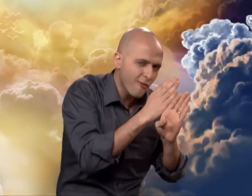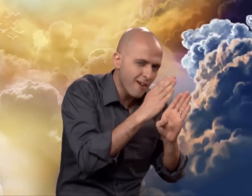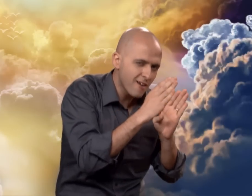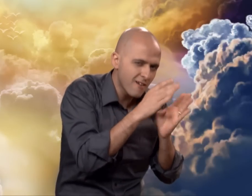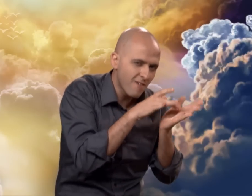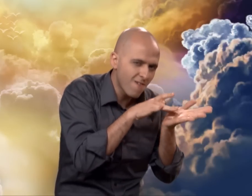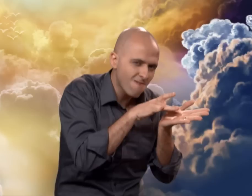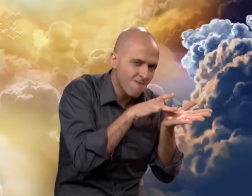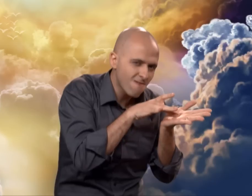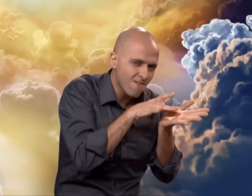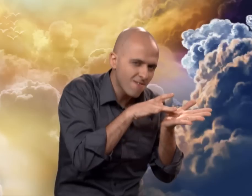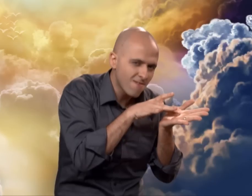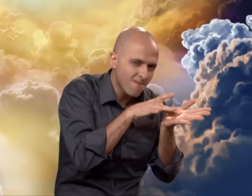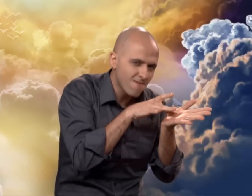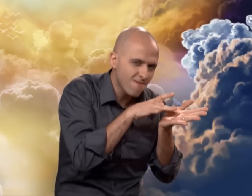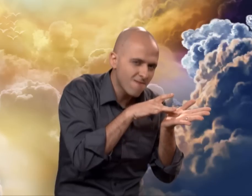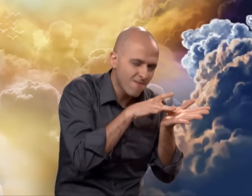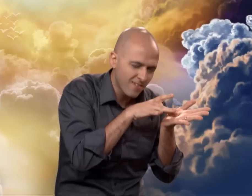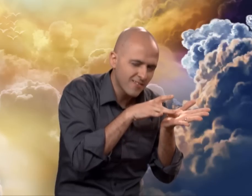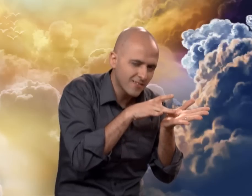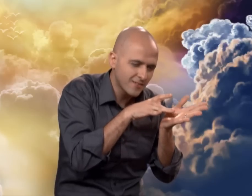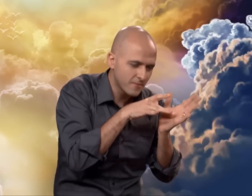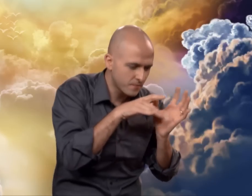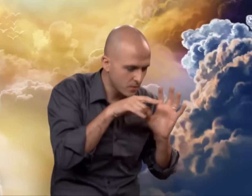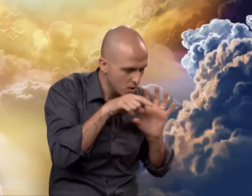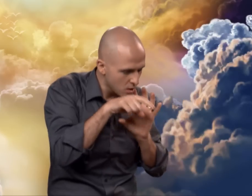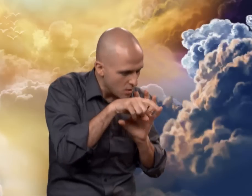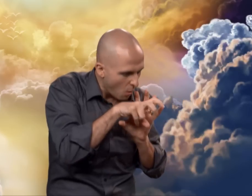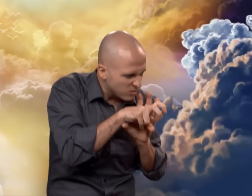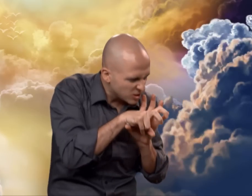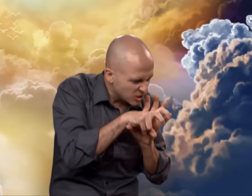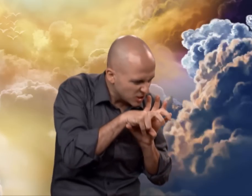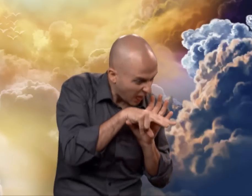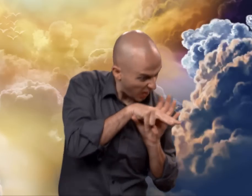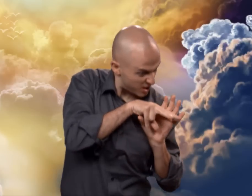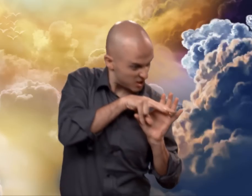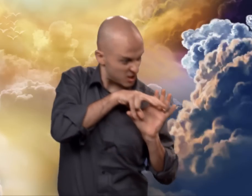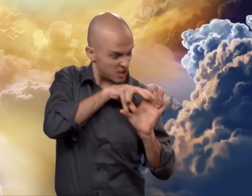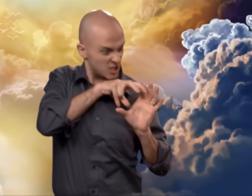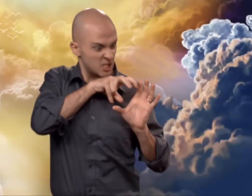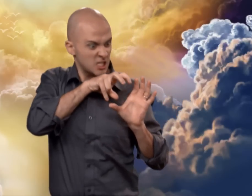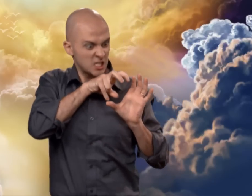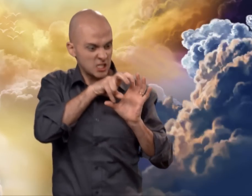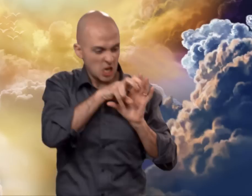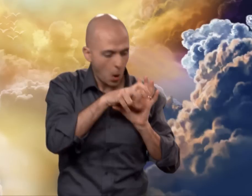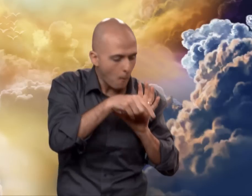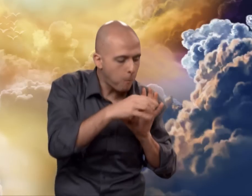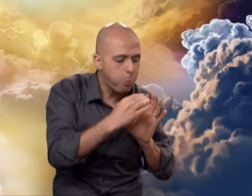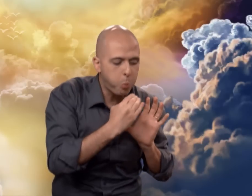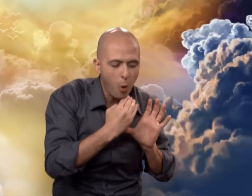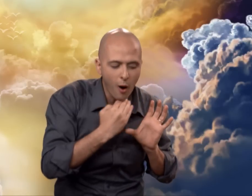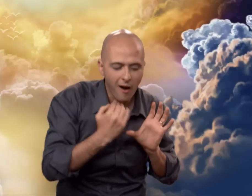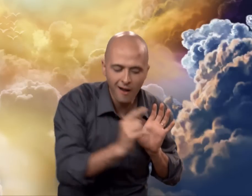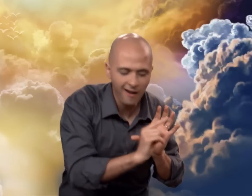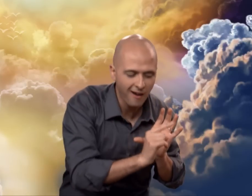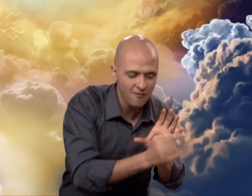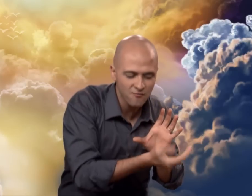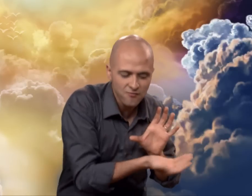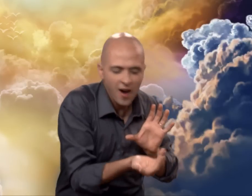morrerá, mas viverá eternamente. Se o livre acesso à árvore da vida tivesse sido permitido ao ser humano após a